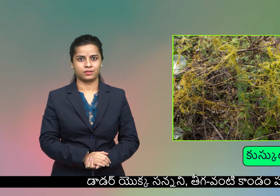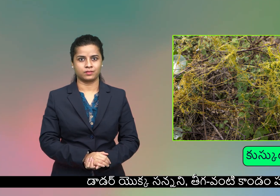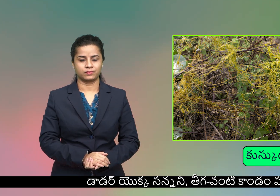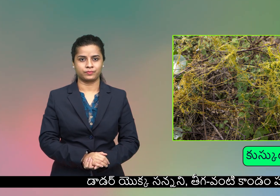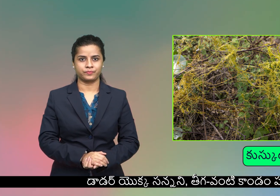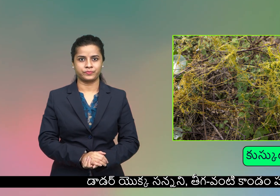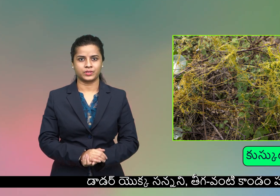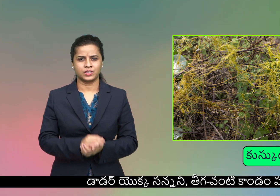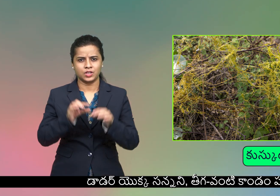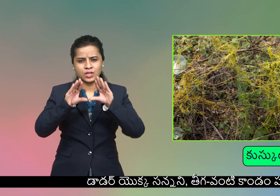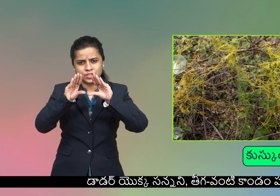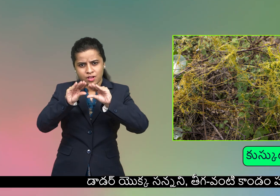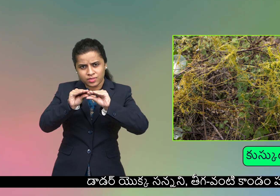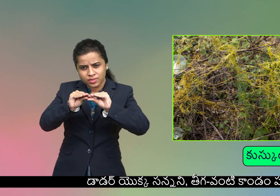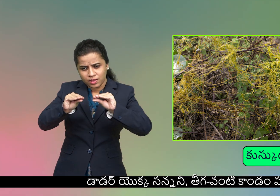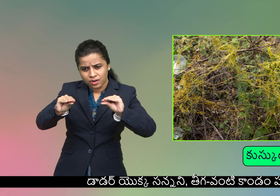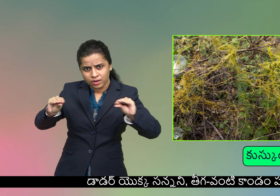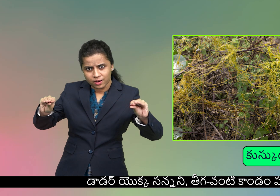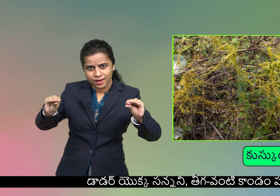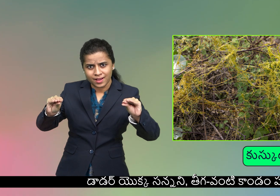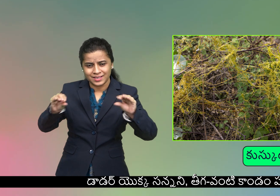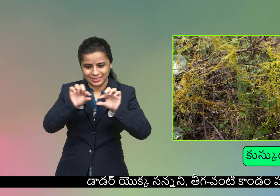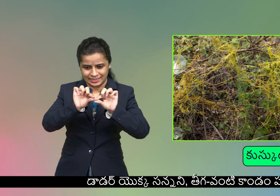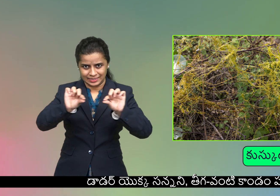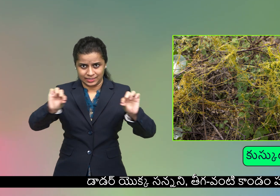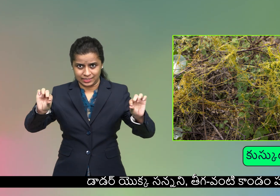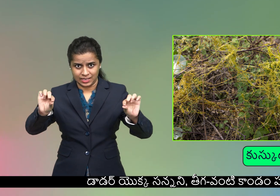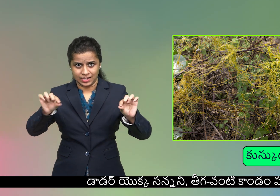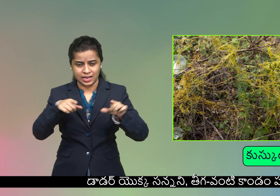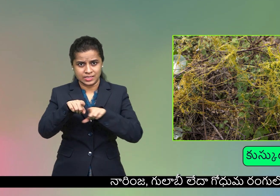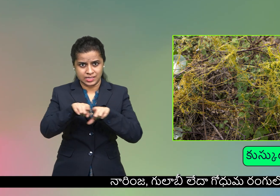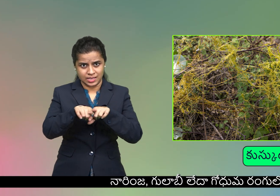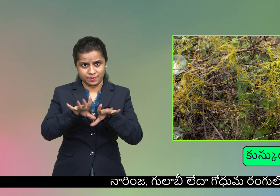డాడర్ యొక్క సన్నని తీగ వంటి కాండం పసుపు, నారింజ,